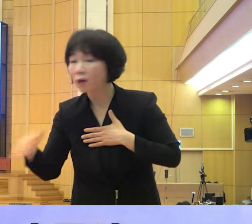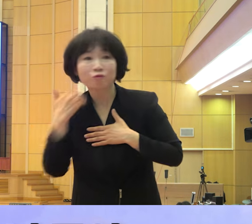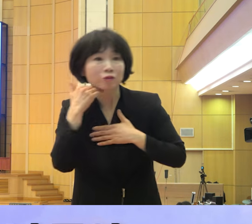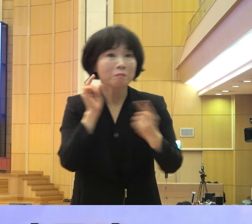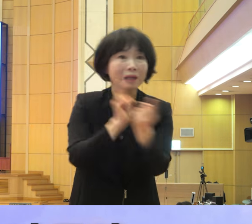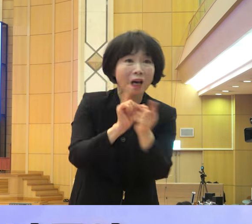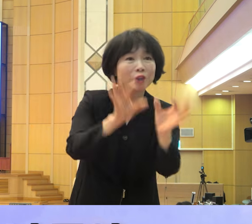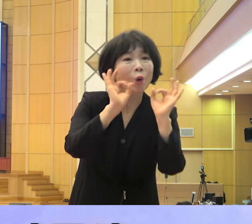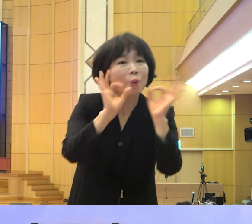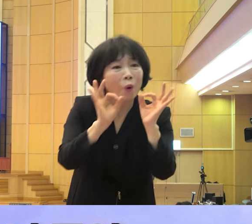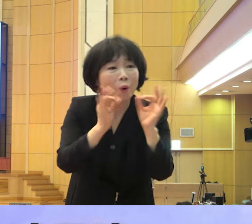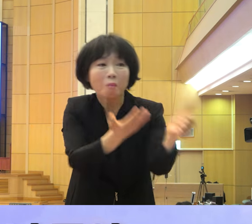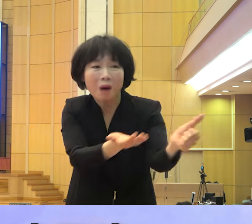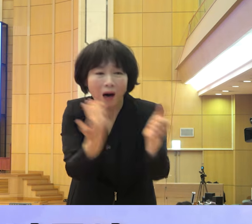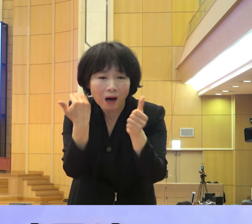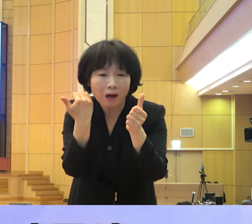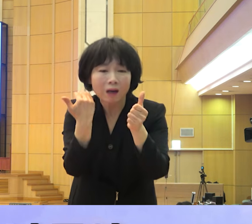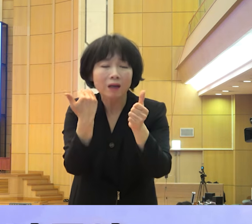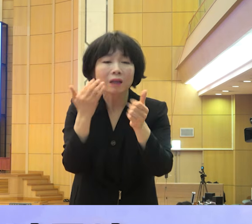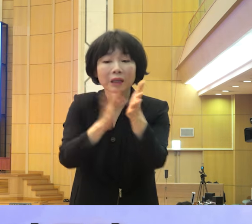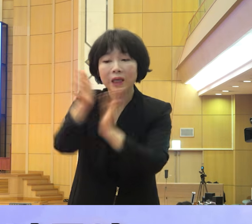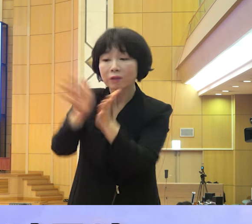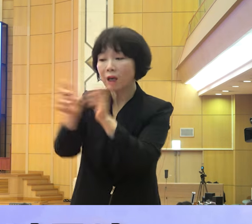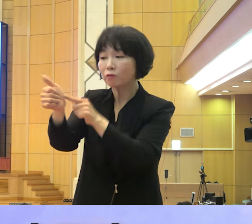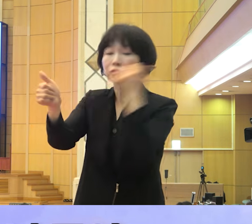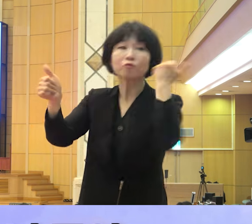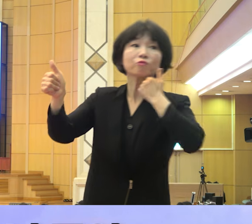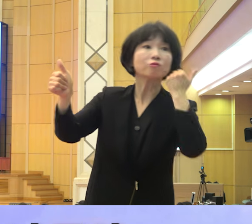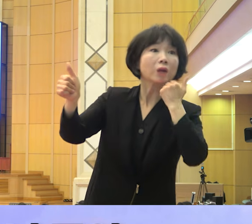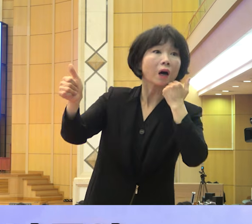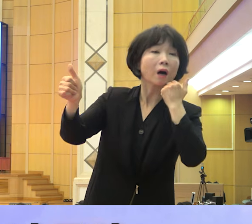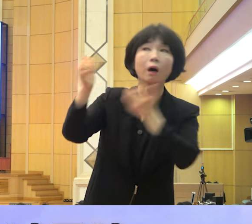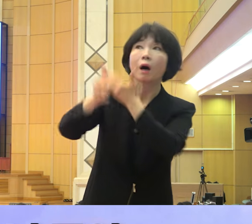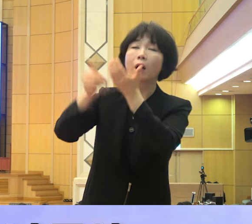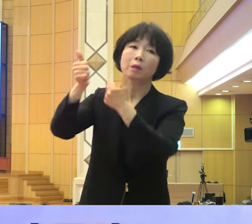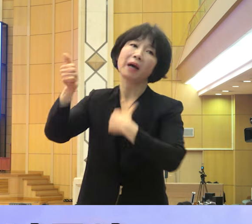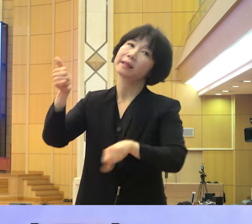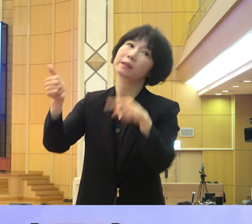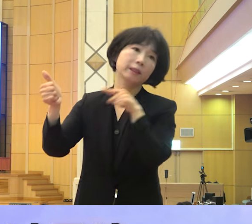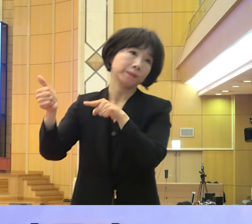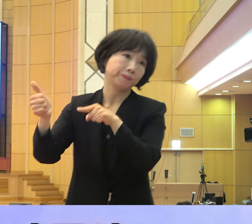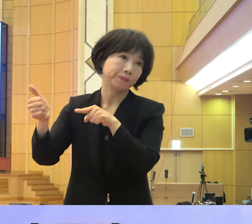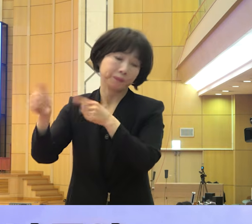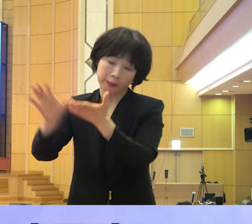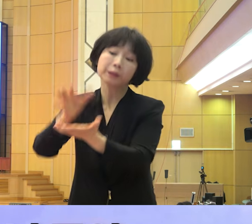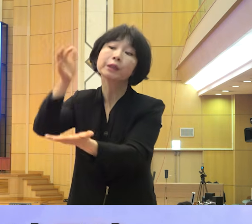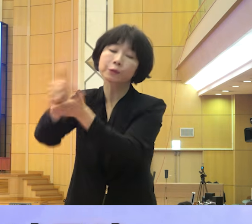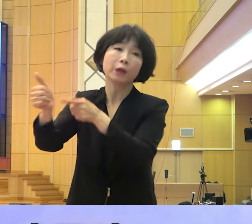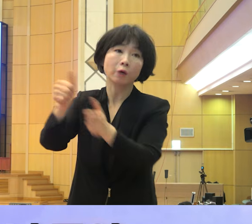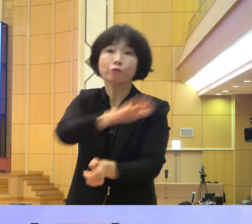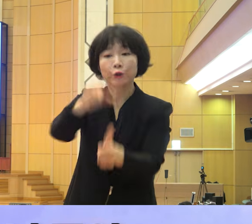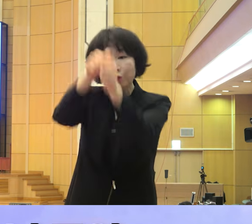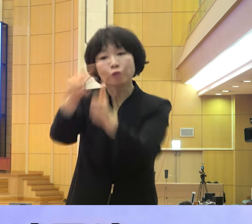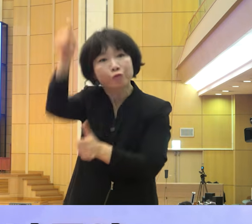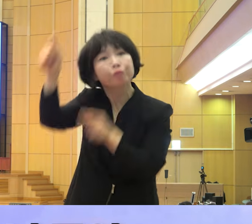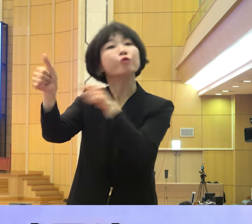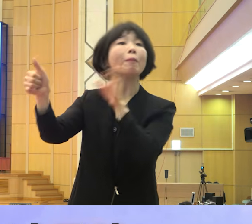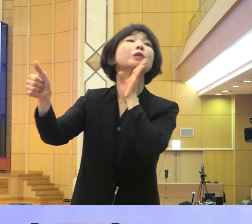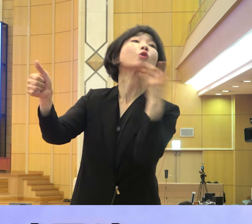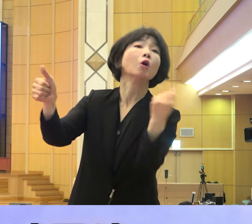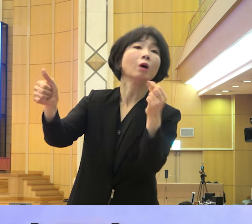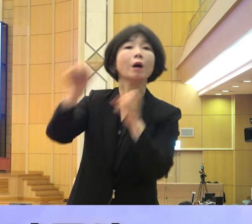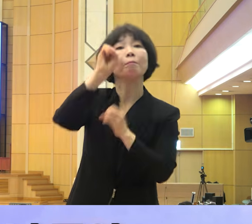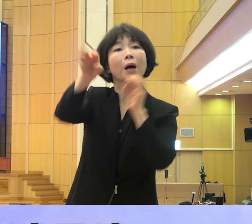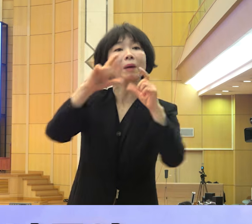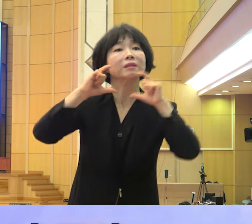간에 예수는 하나님의 아들 그리스도라고 증거하고 있잖아요. 할렐루야, 할렐루야.